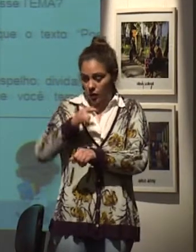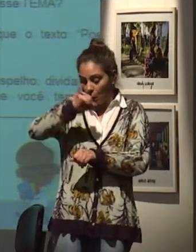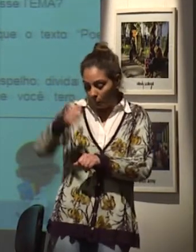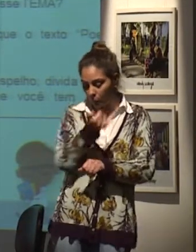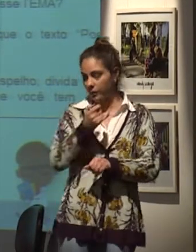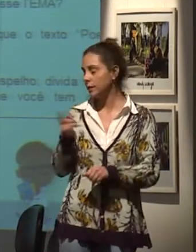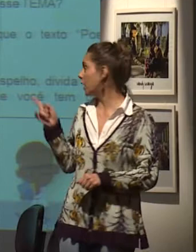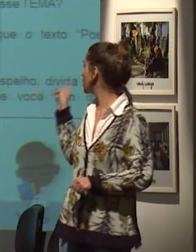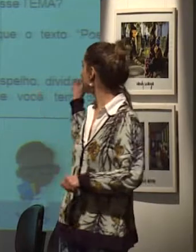A minha primeira estratégia,